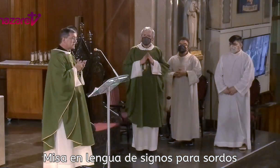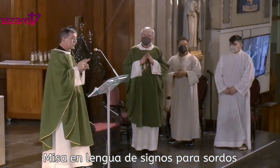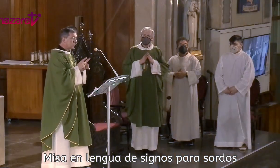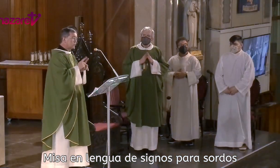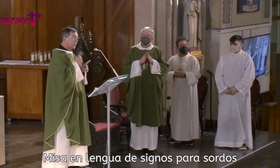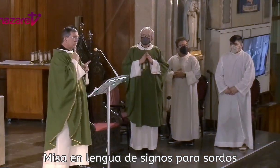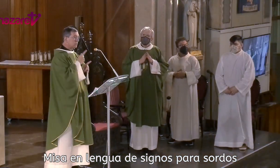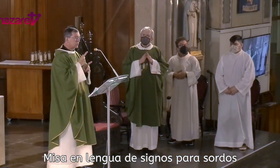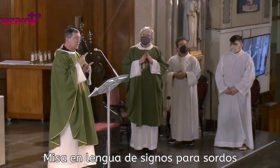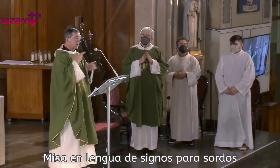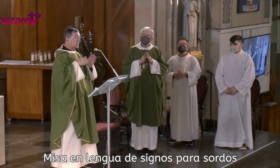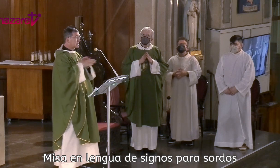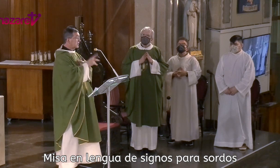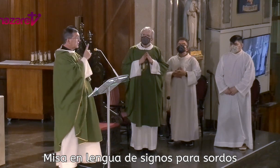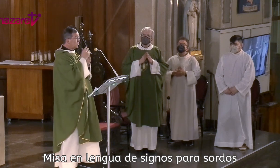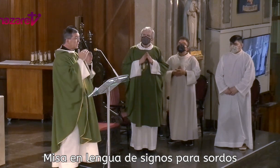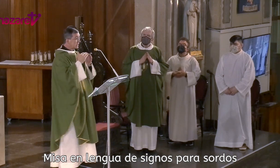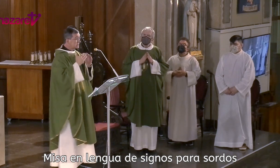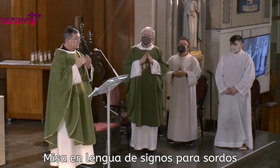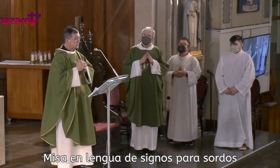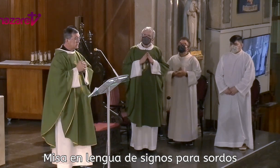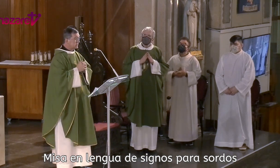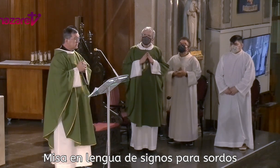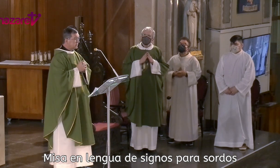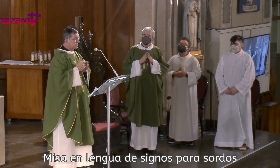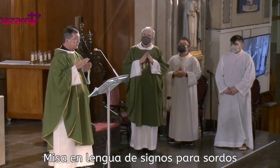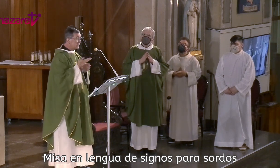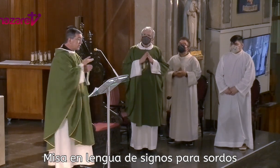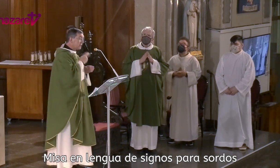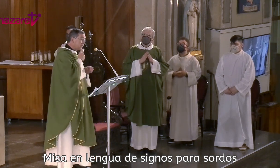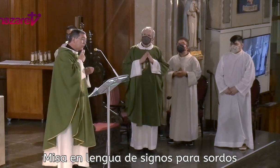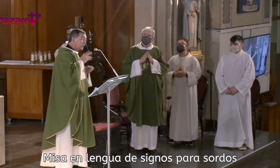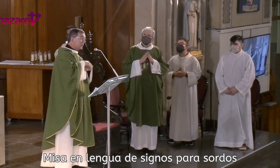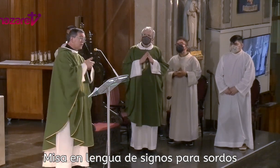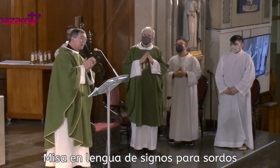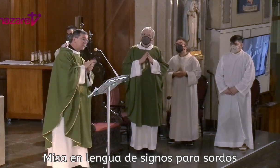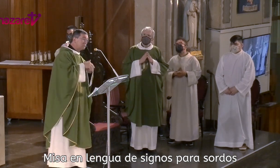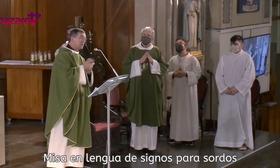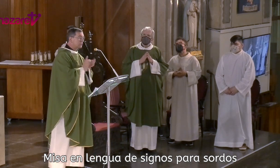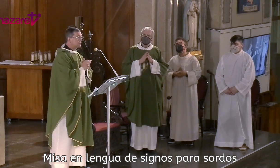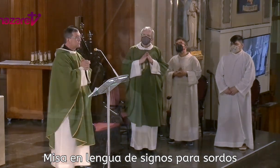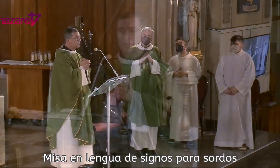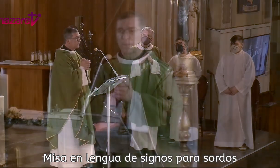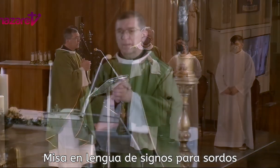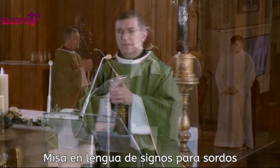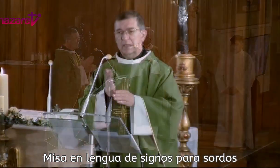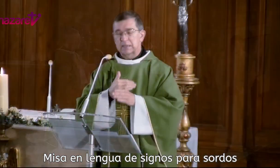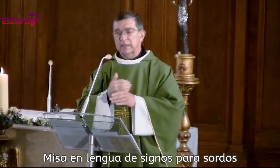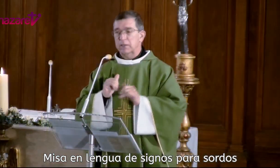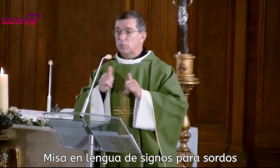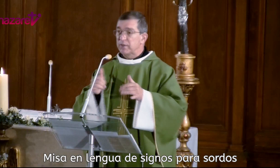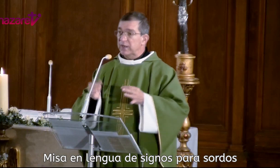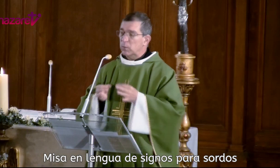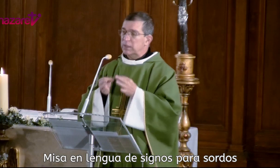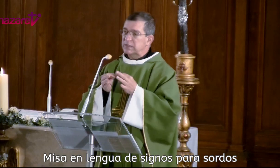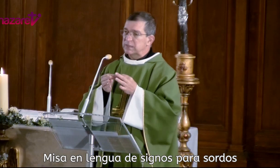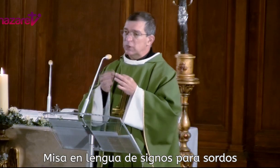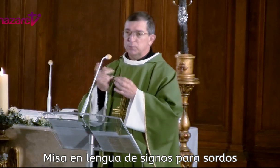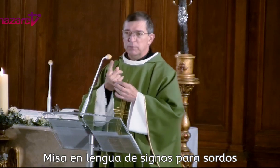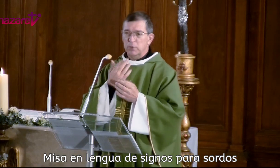como decimos, traer una casa y al baño y lavar las manos. Y antes de comenzar la Eucaristía, lo primero es